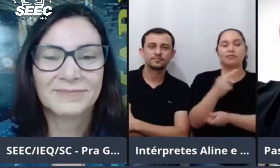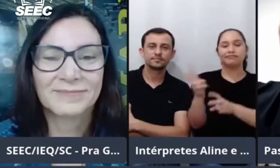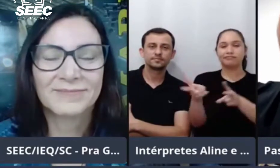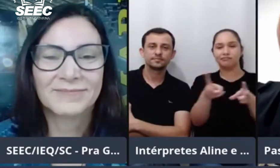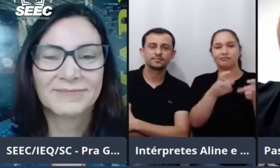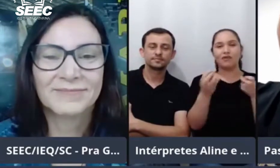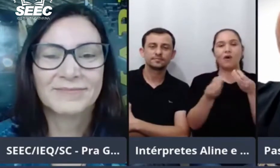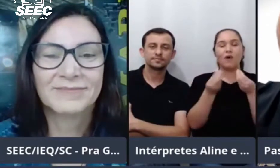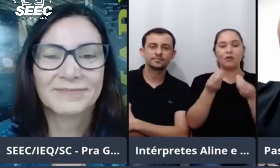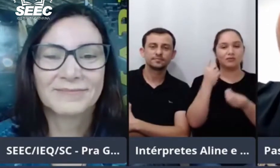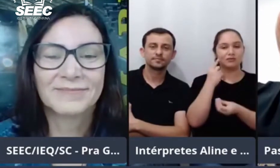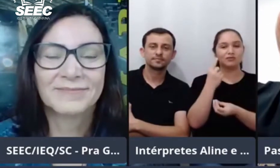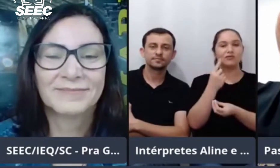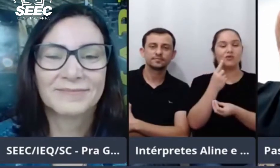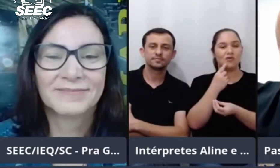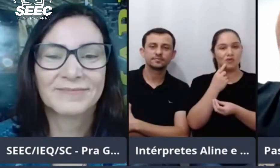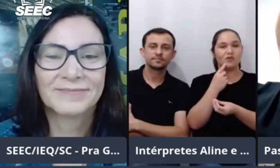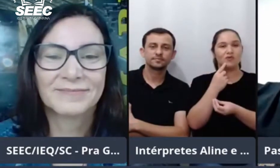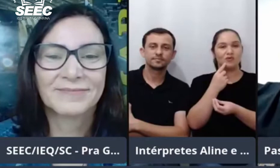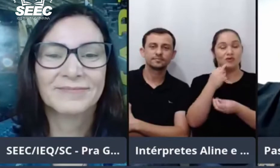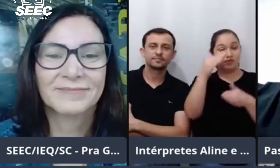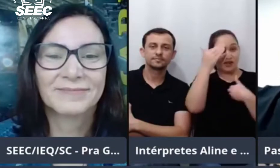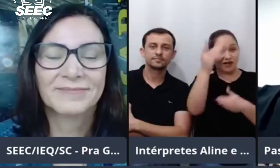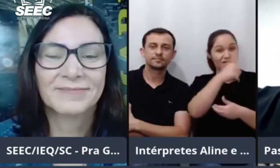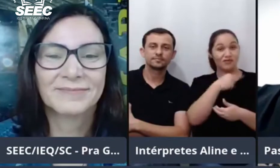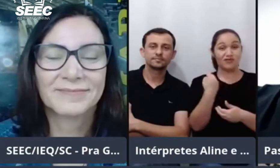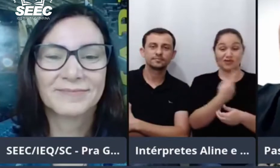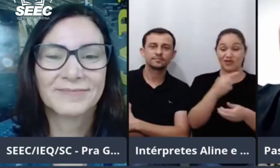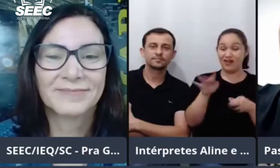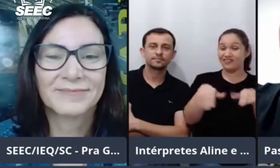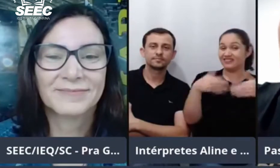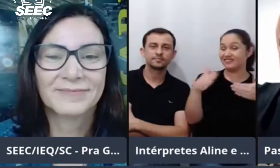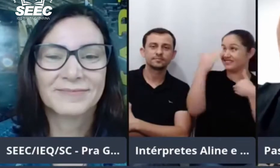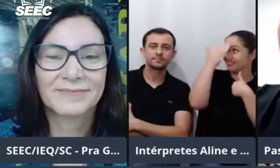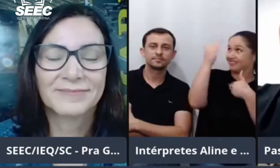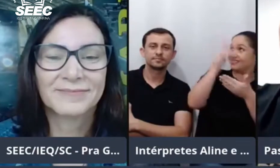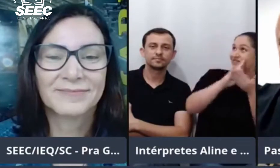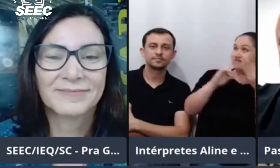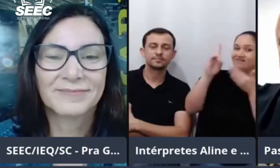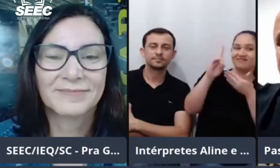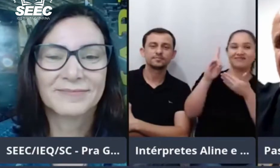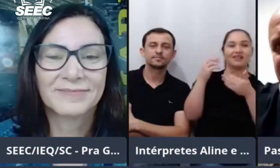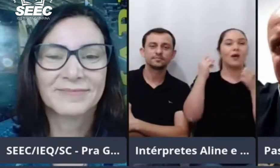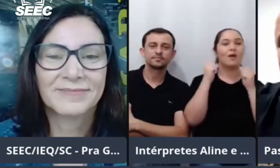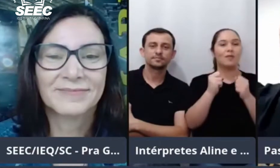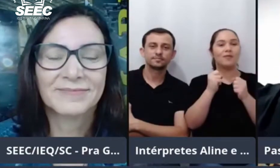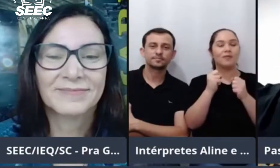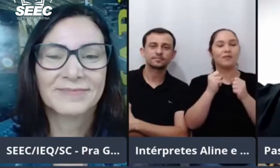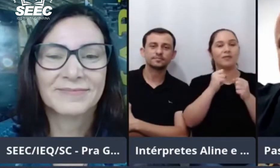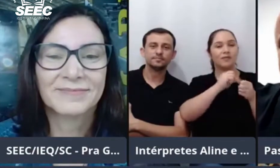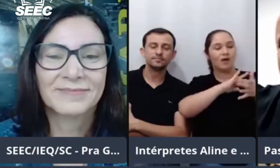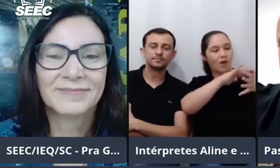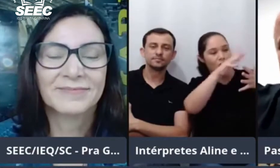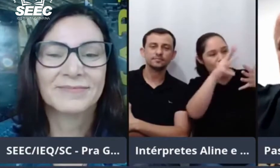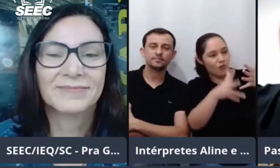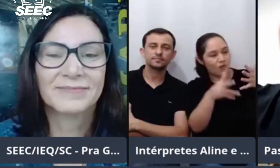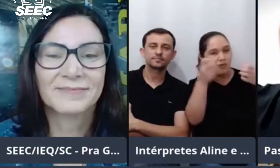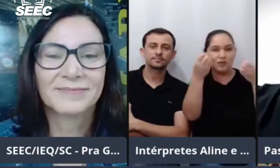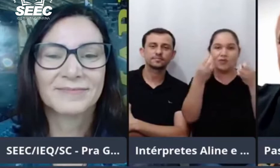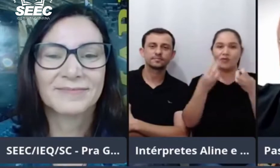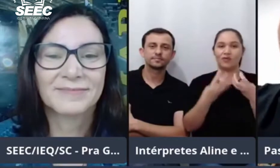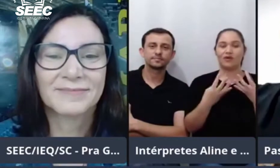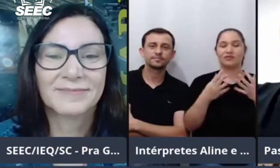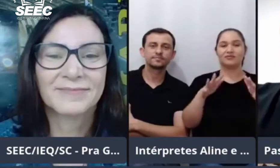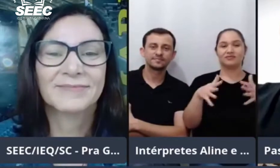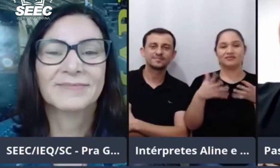muito grato a Deus por essa oportunidade, né? E falar um pouquinho a respeito de Libras, exemplificar, né? E graças a Deus ele